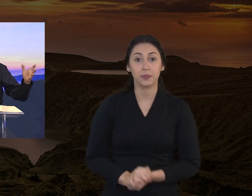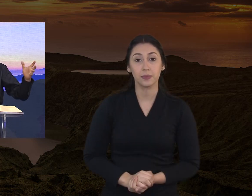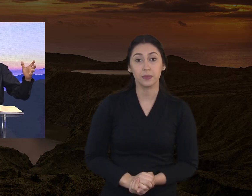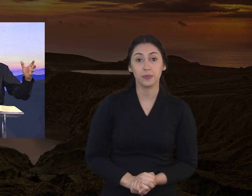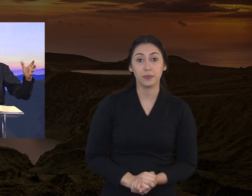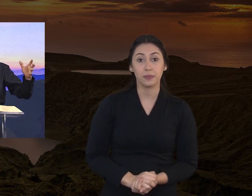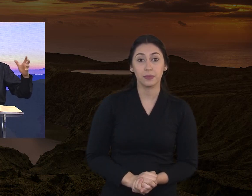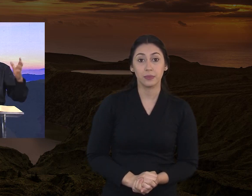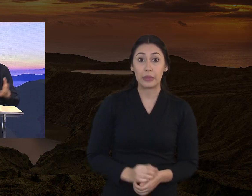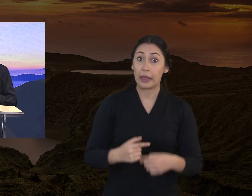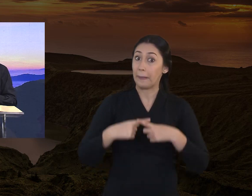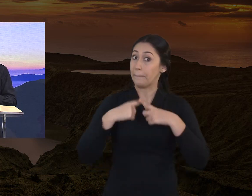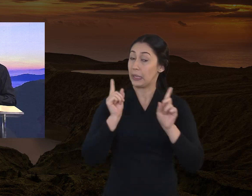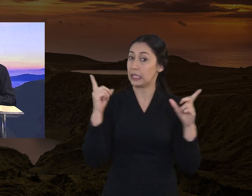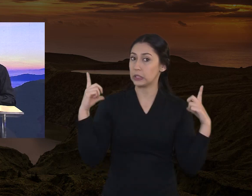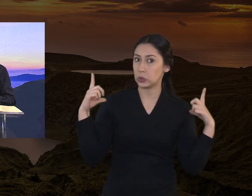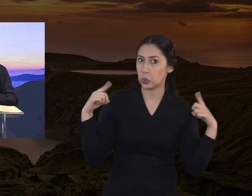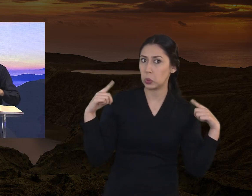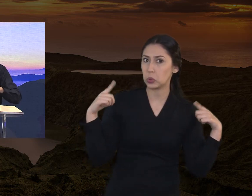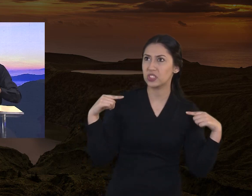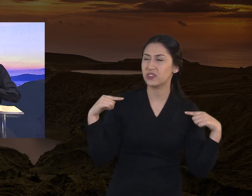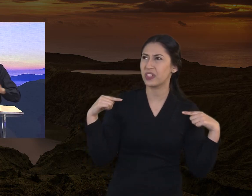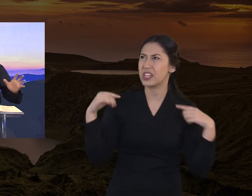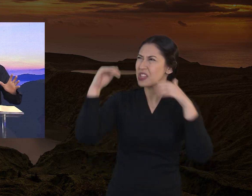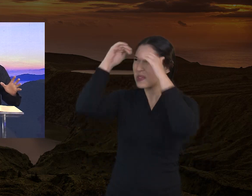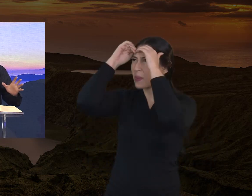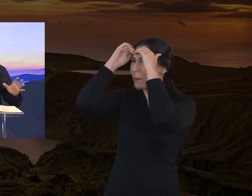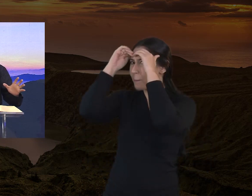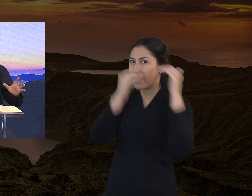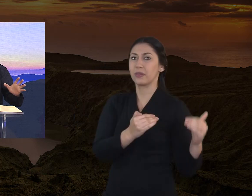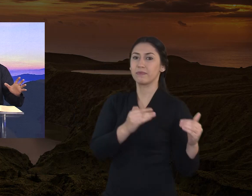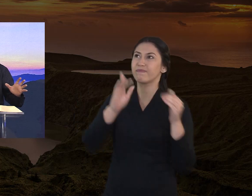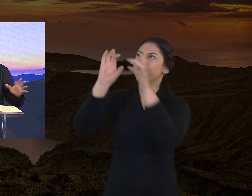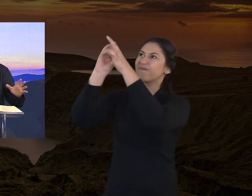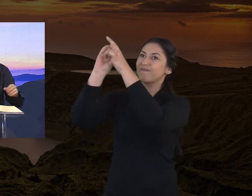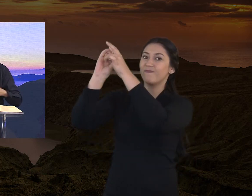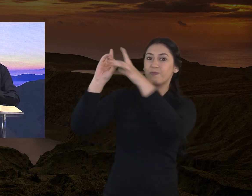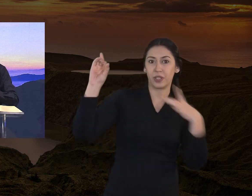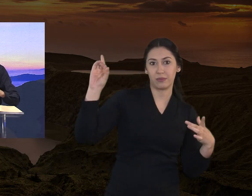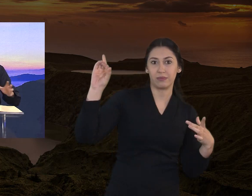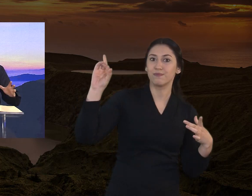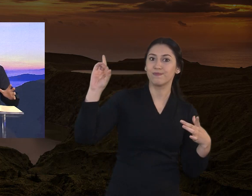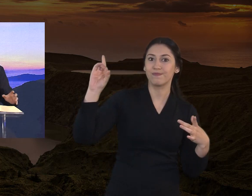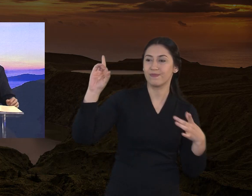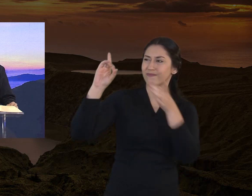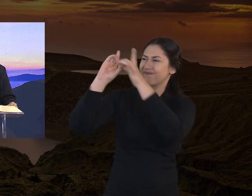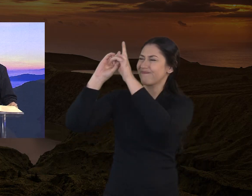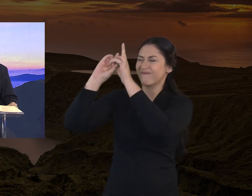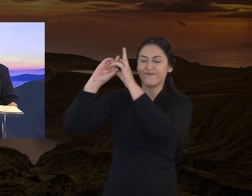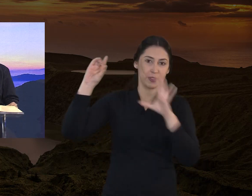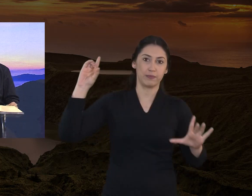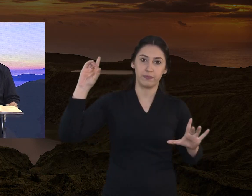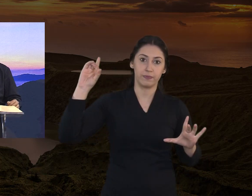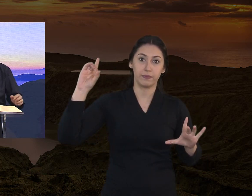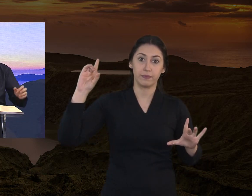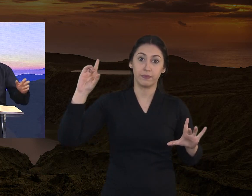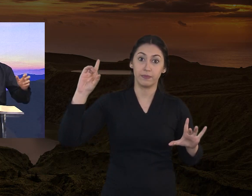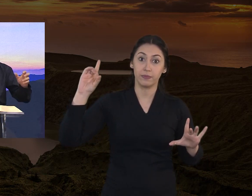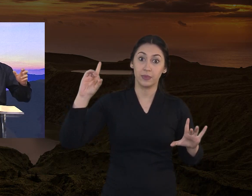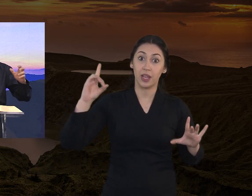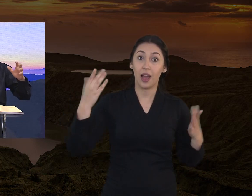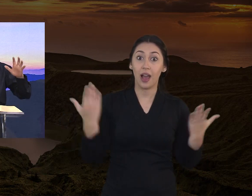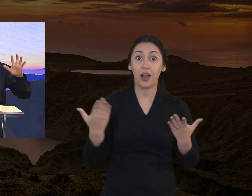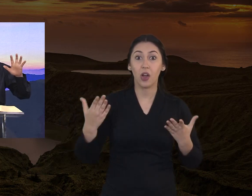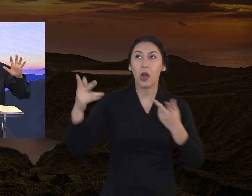E a rebelião de Satanás quebrou essa união, quebrou essa conexão e fez